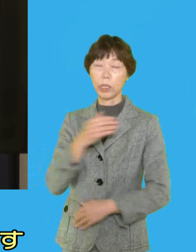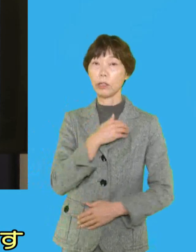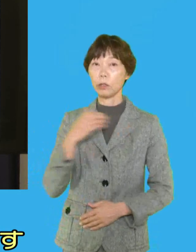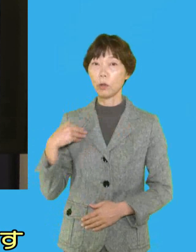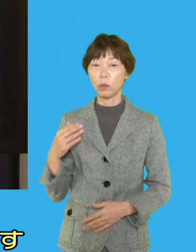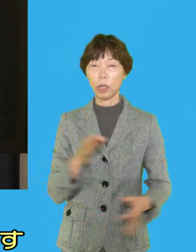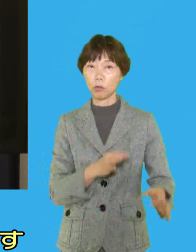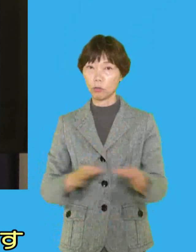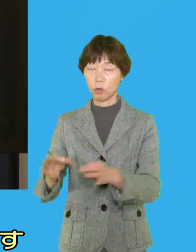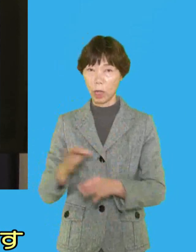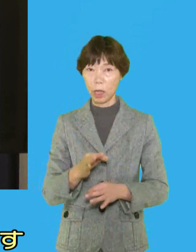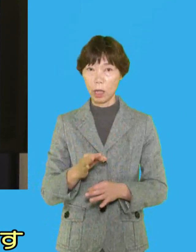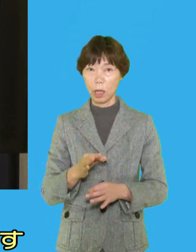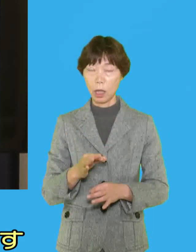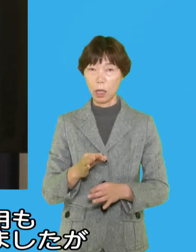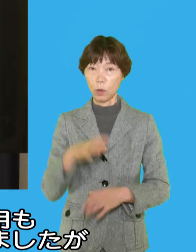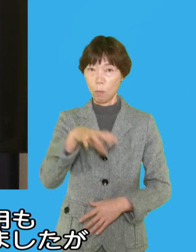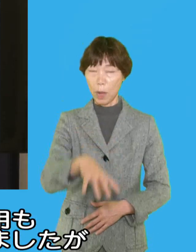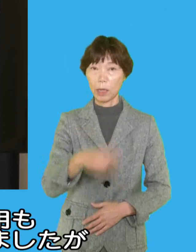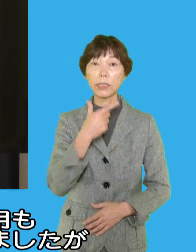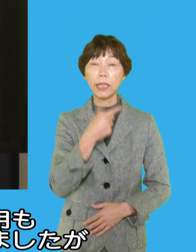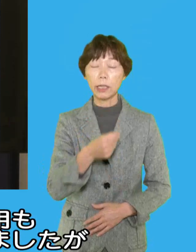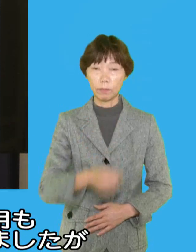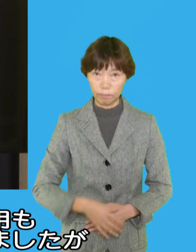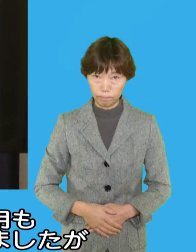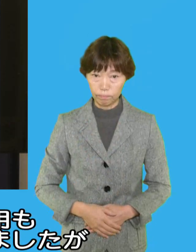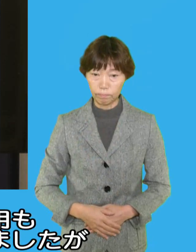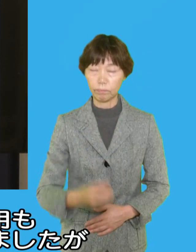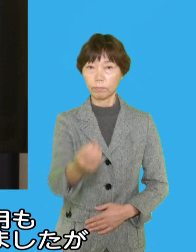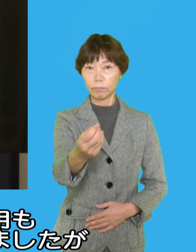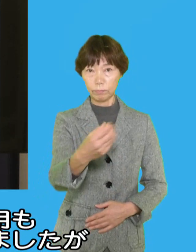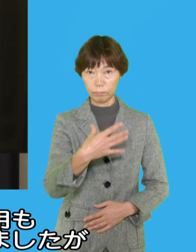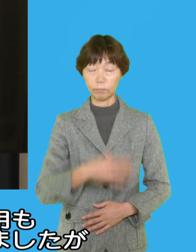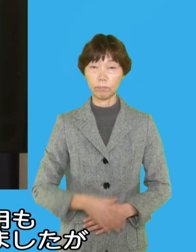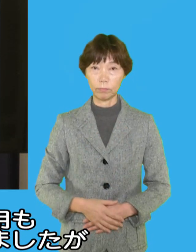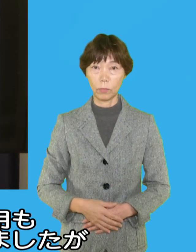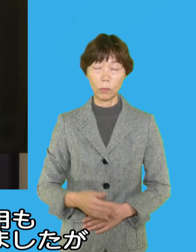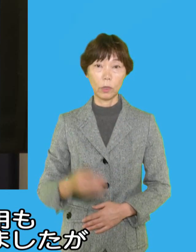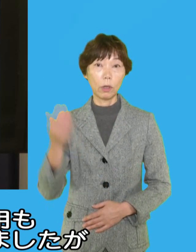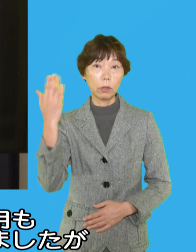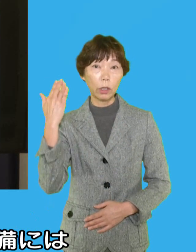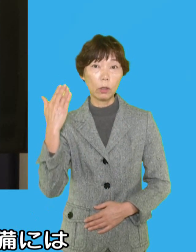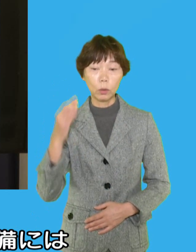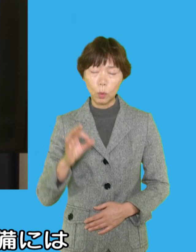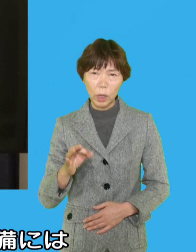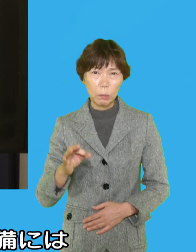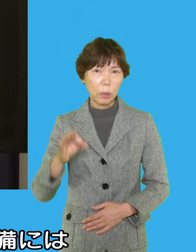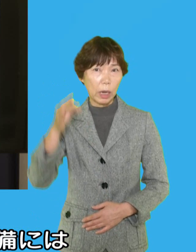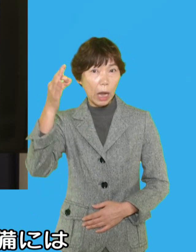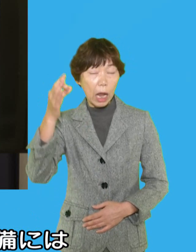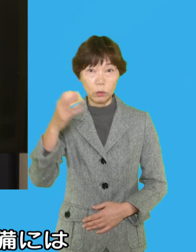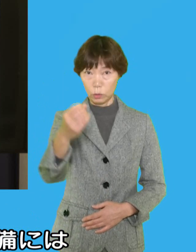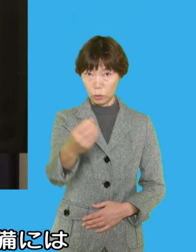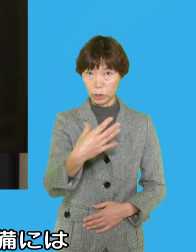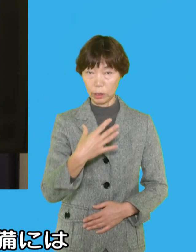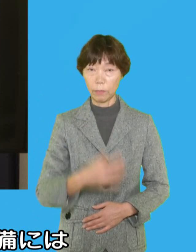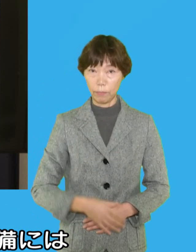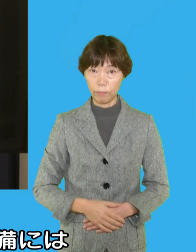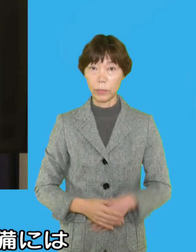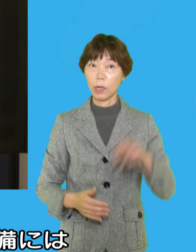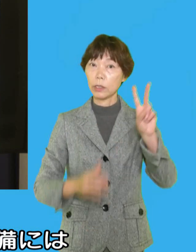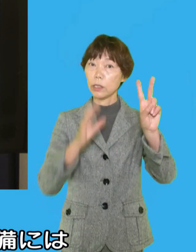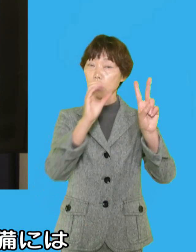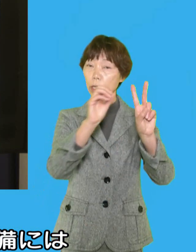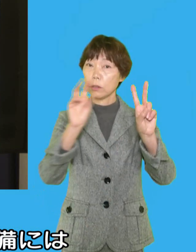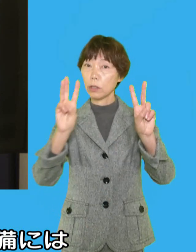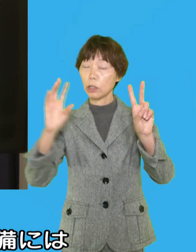場所にしたいなと考えています。 先ほどかなり費用もかかるとおっしゃってましたけど、この2030年